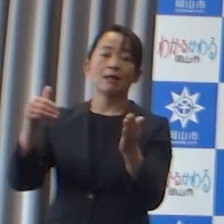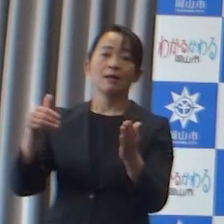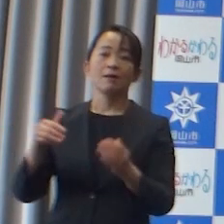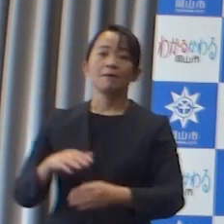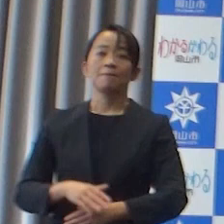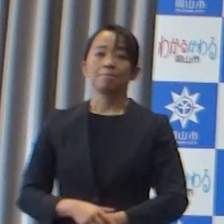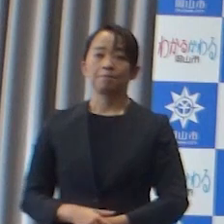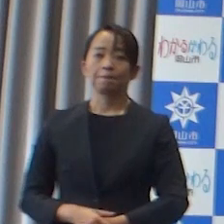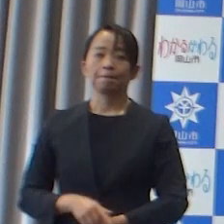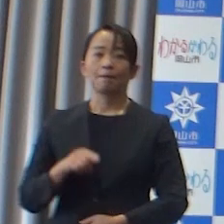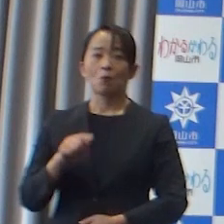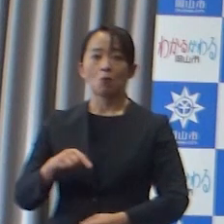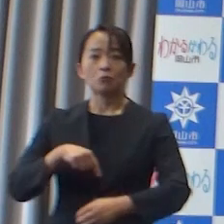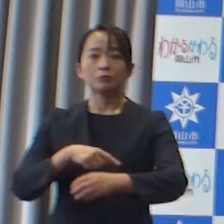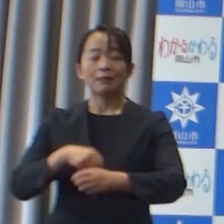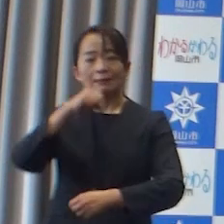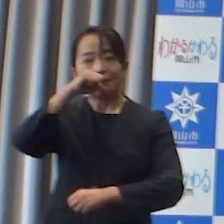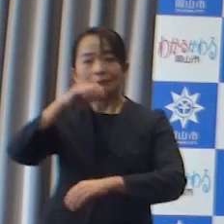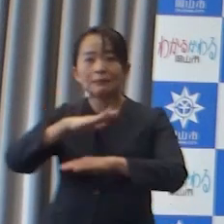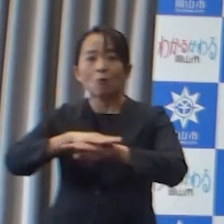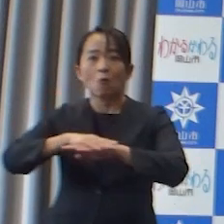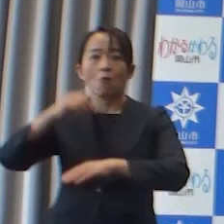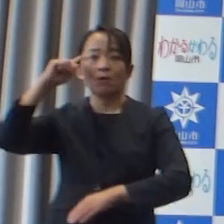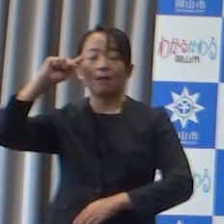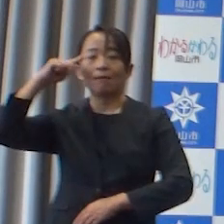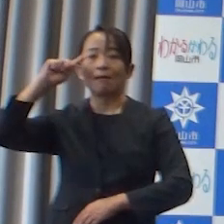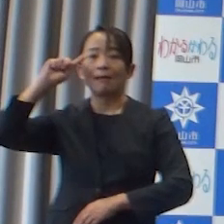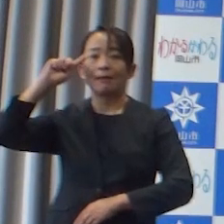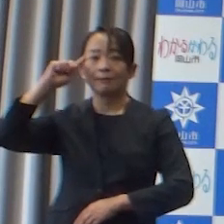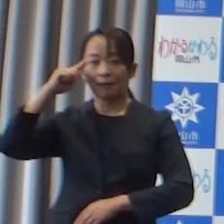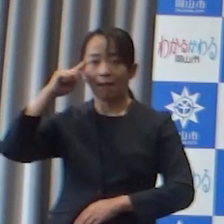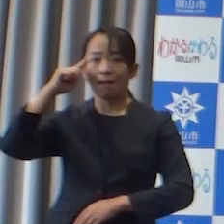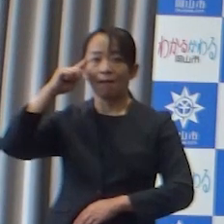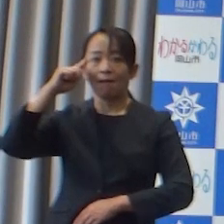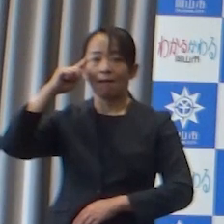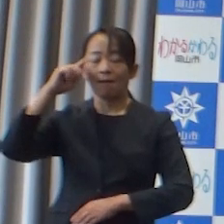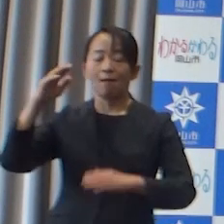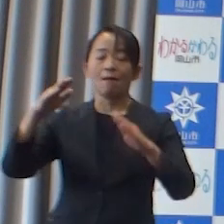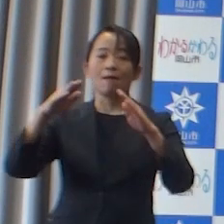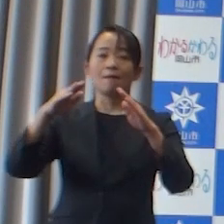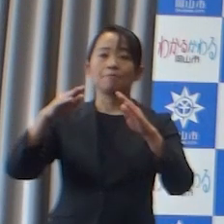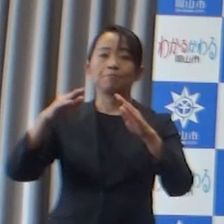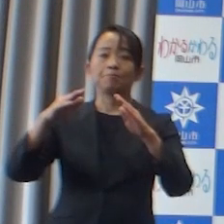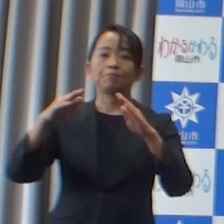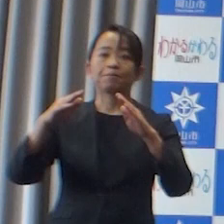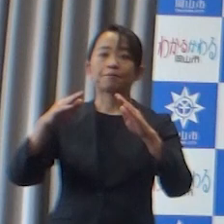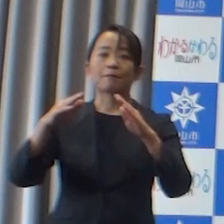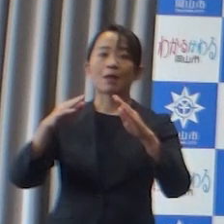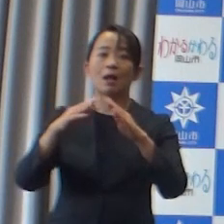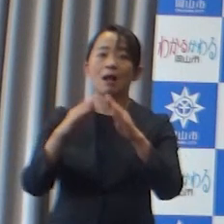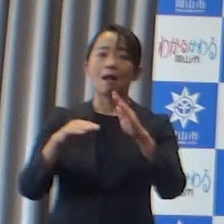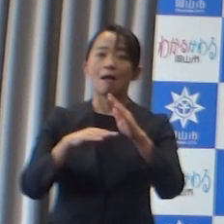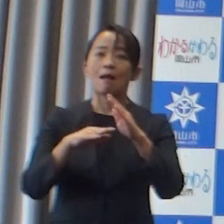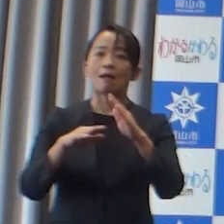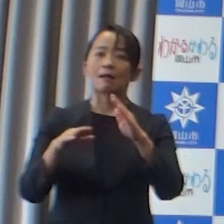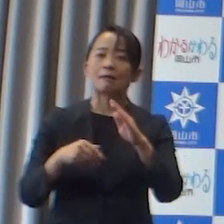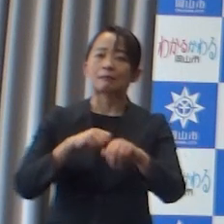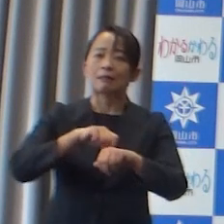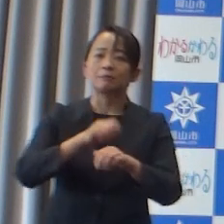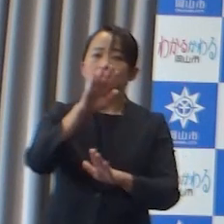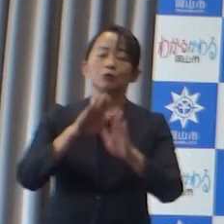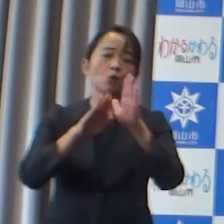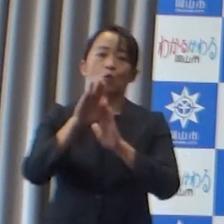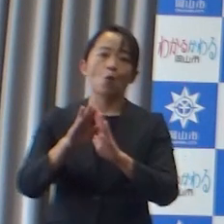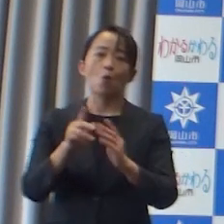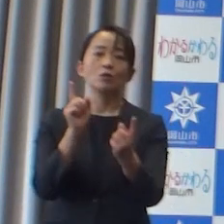ですね、そういう中で有効に、そういう所得の低い方々に対してどうしていくかっ